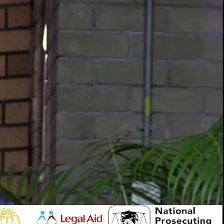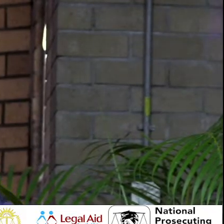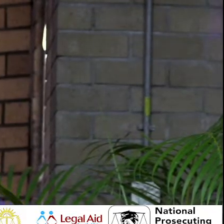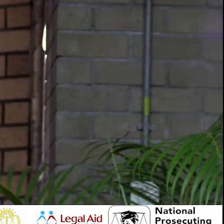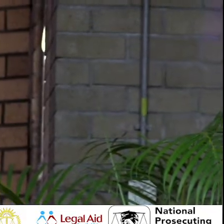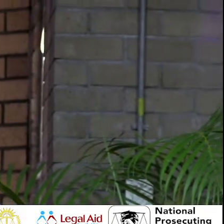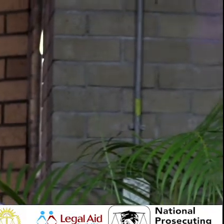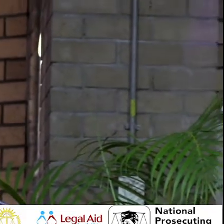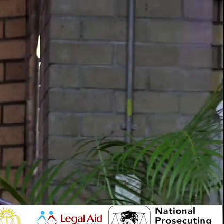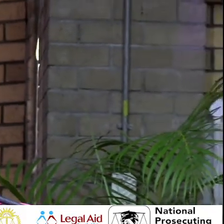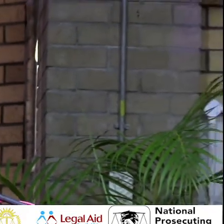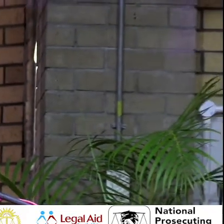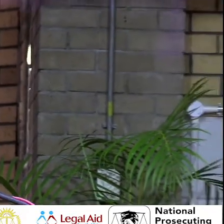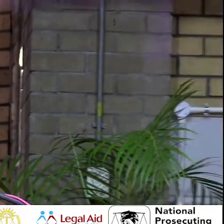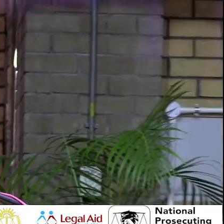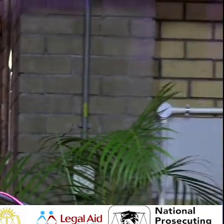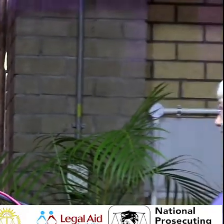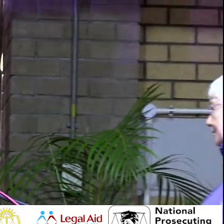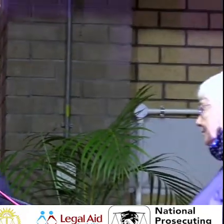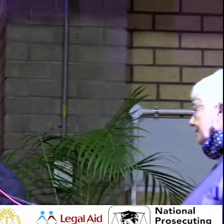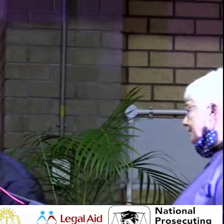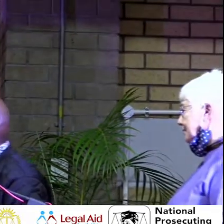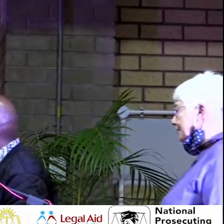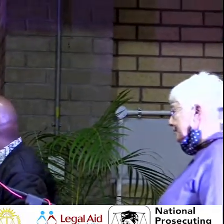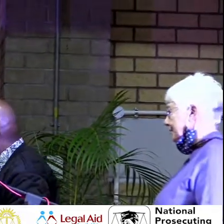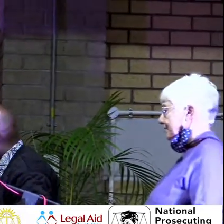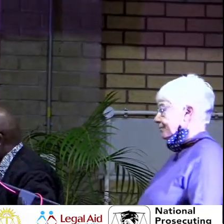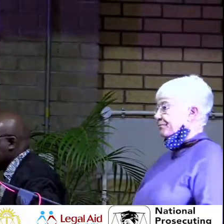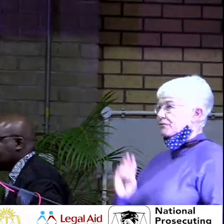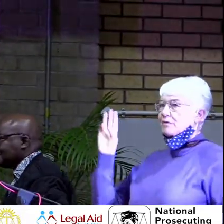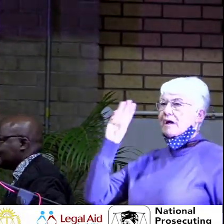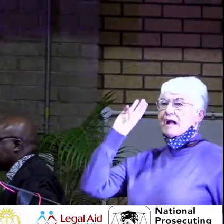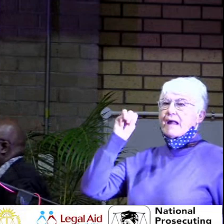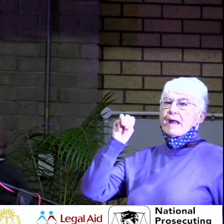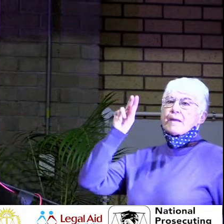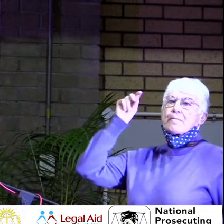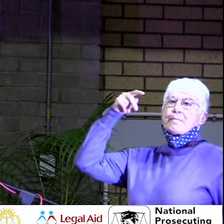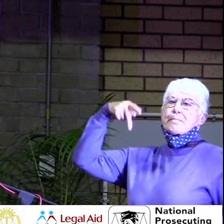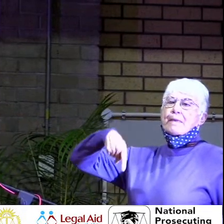Advocate Nicolette Bell from the NPA, please.